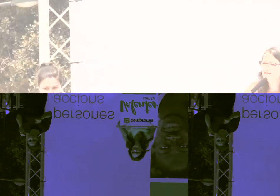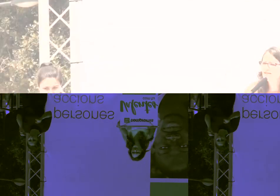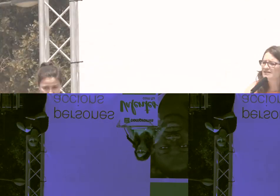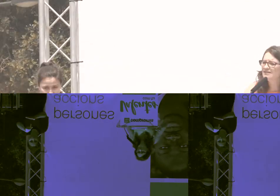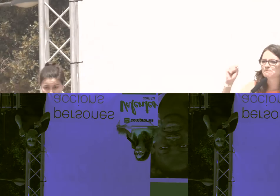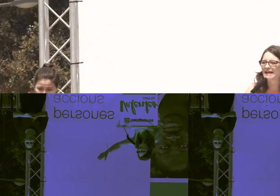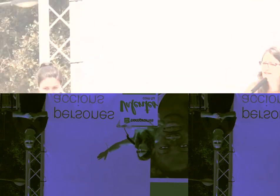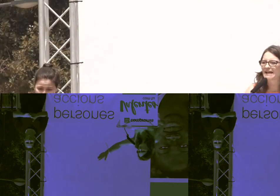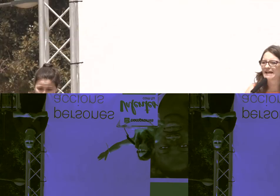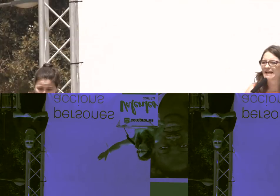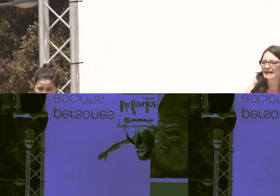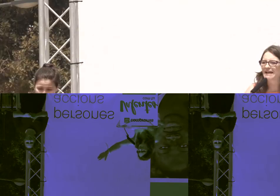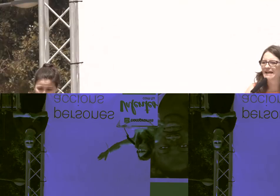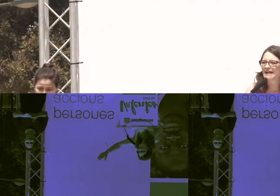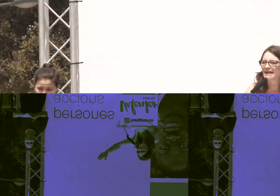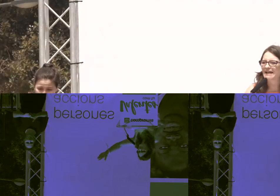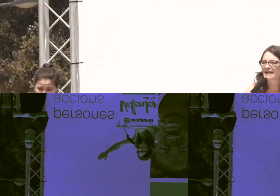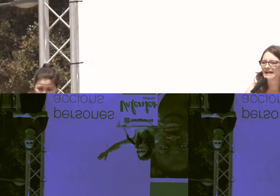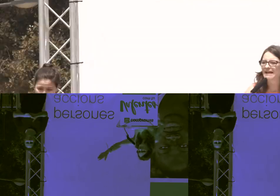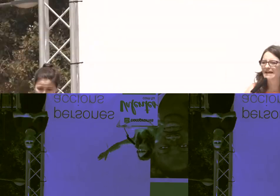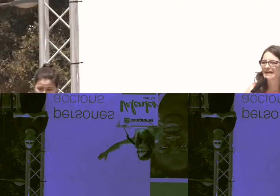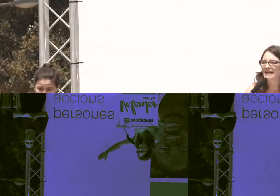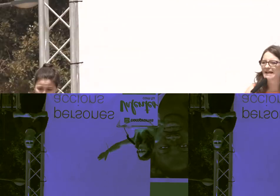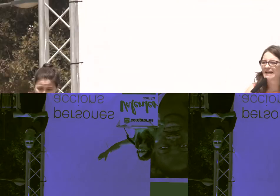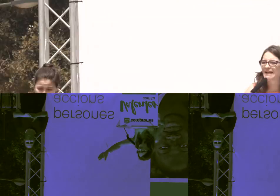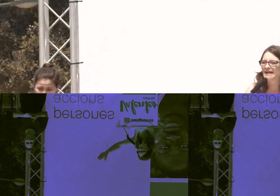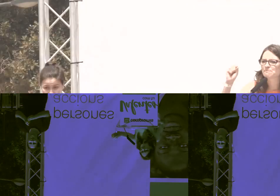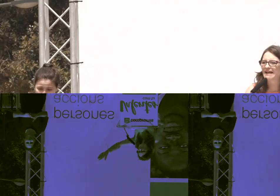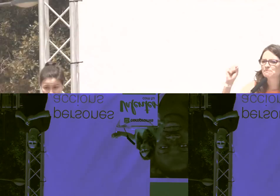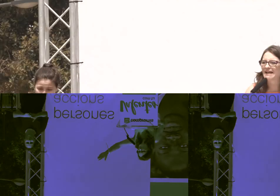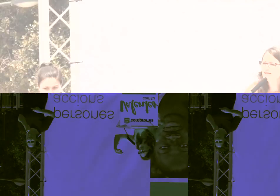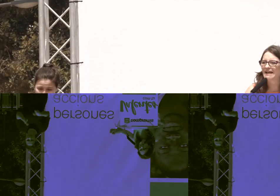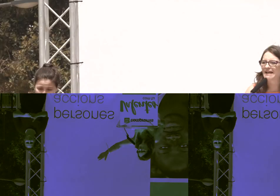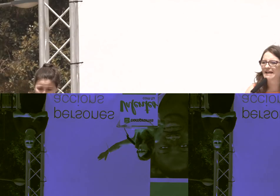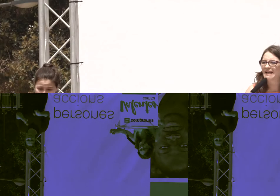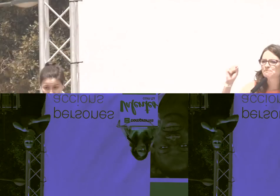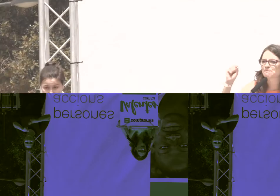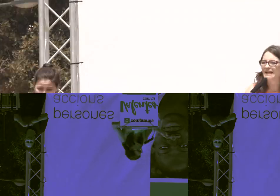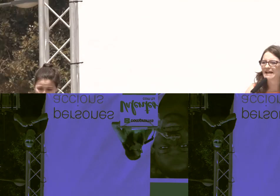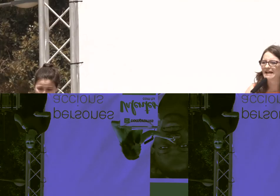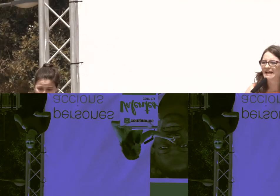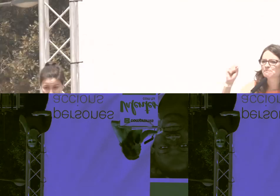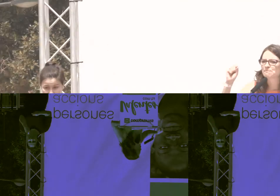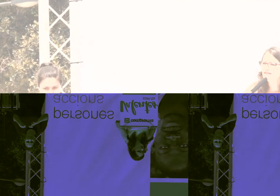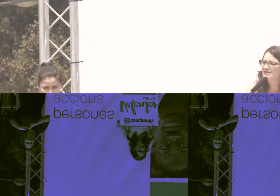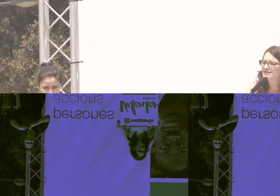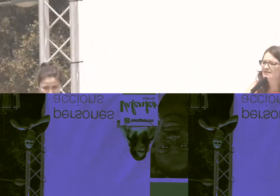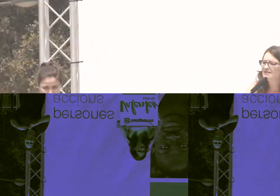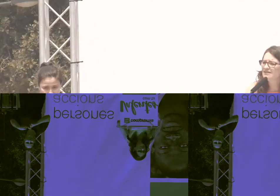molt per fer, queda moltíssim per fer, queda molt per rescatar, molt per canviar, molts ossos que